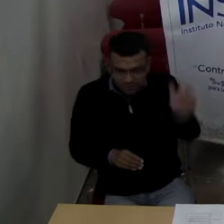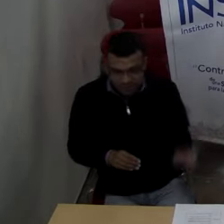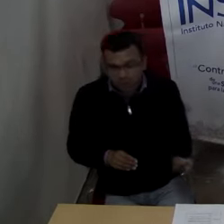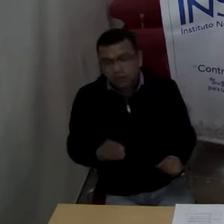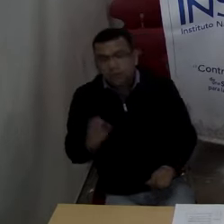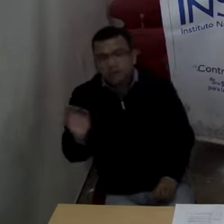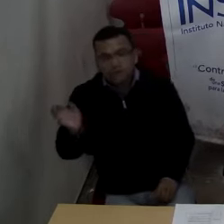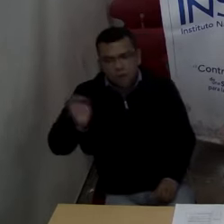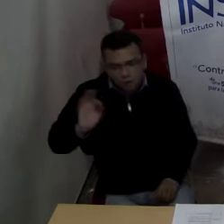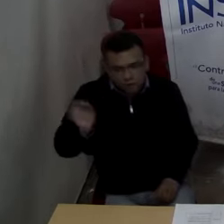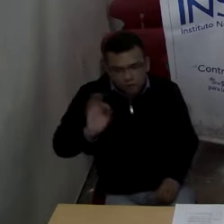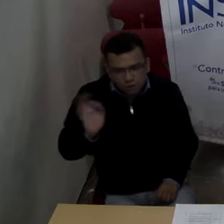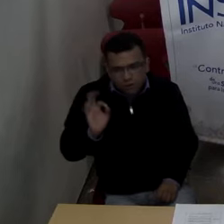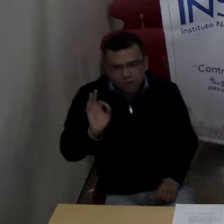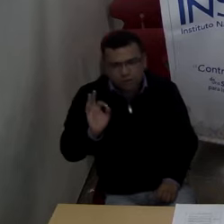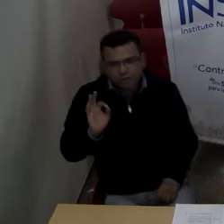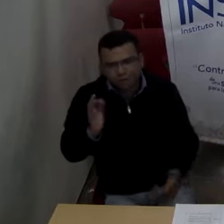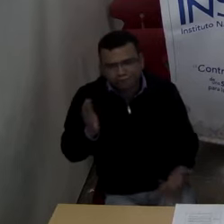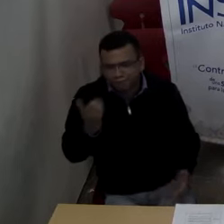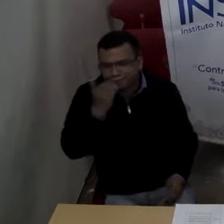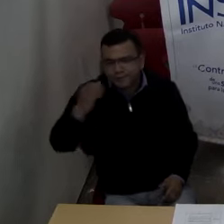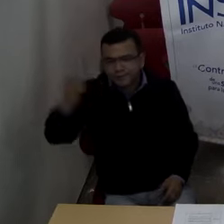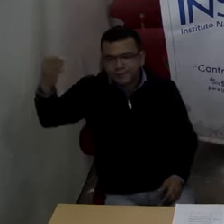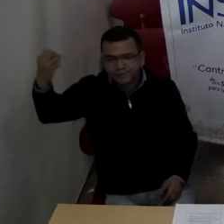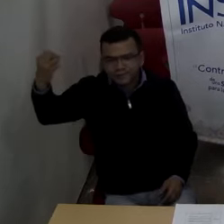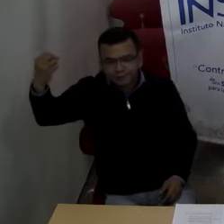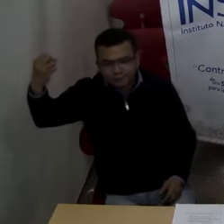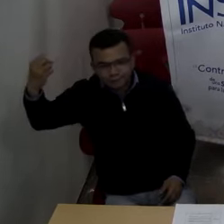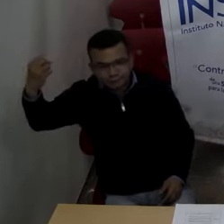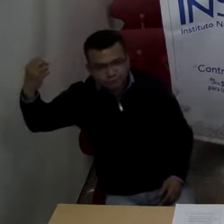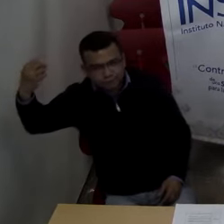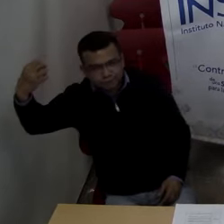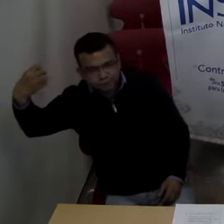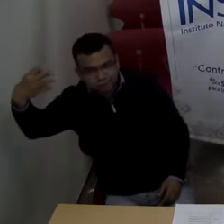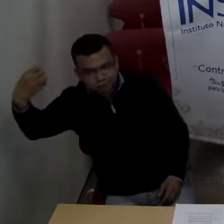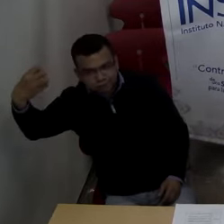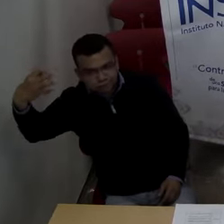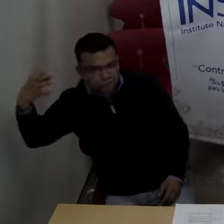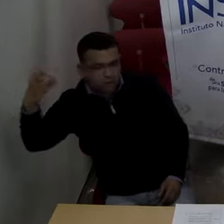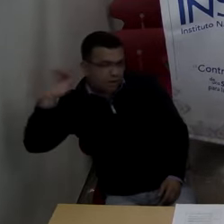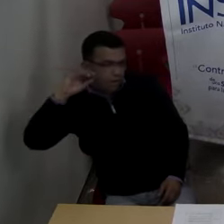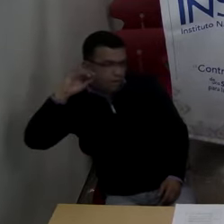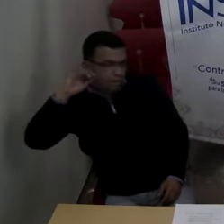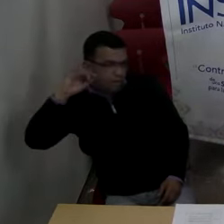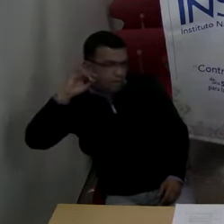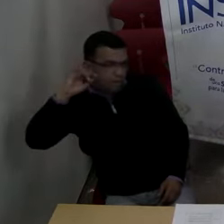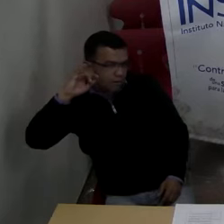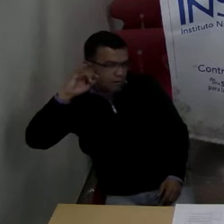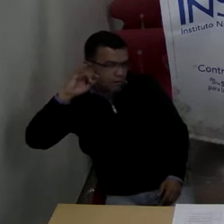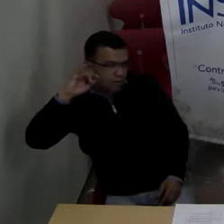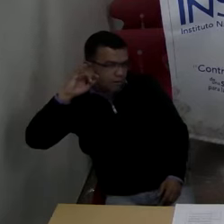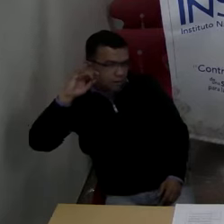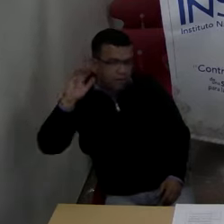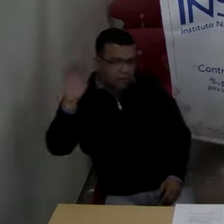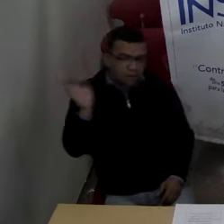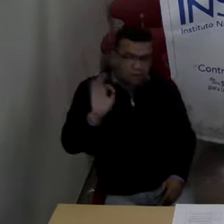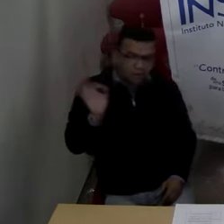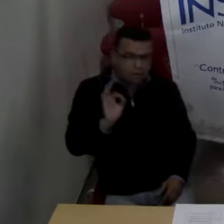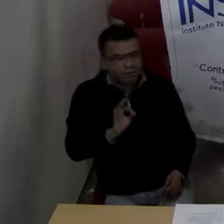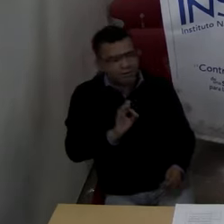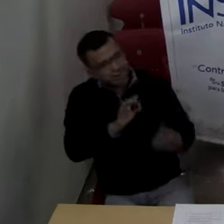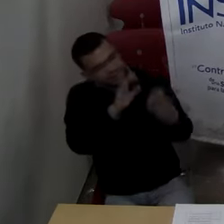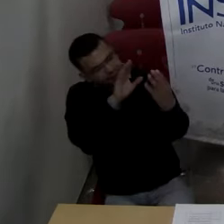Si se acerca de pronto la persona que atiende y nos habla, nosotros